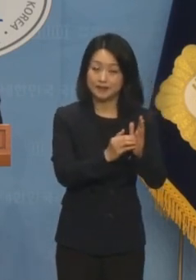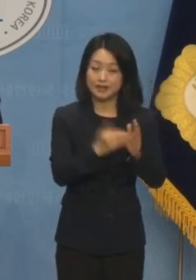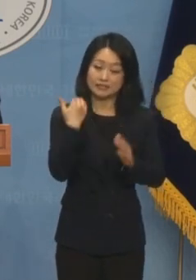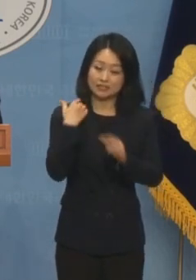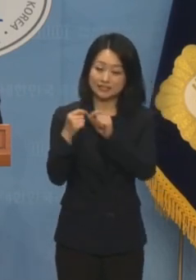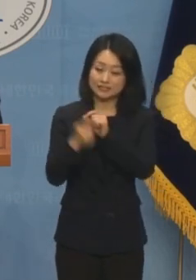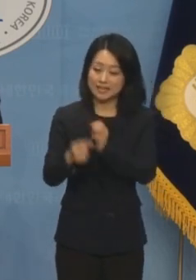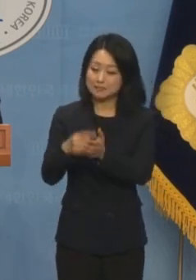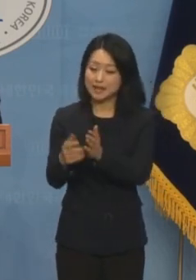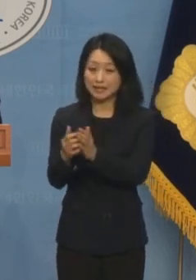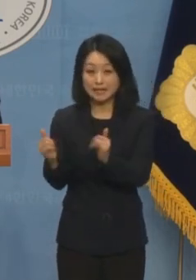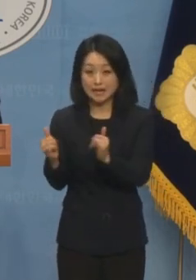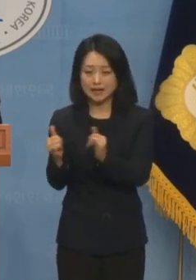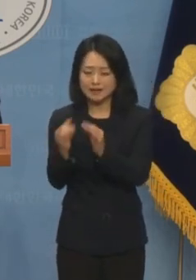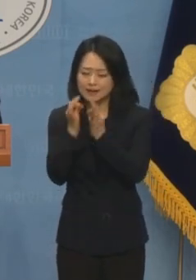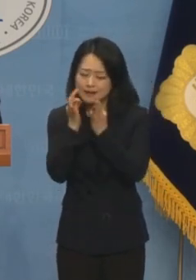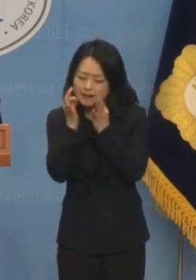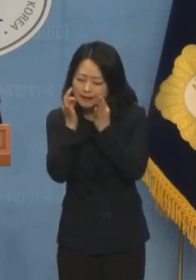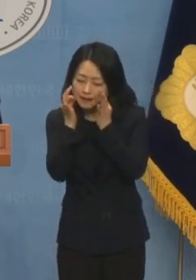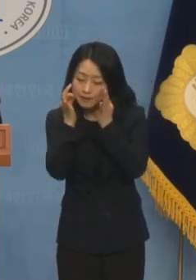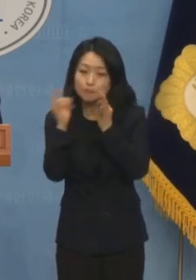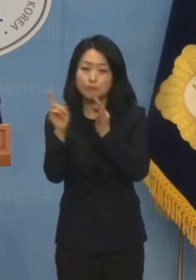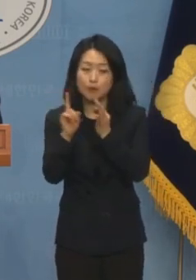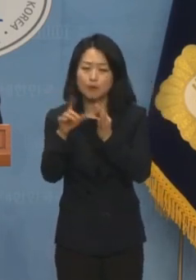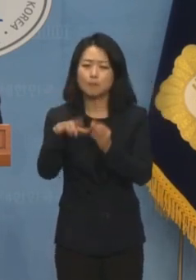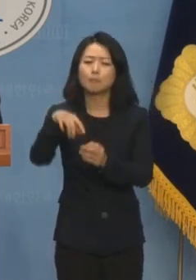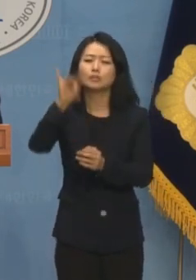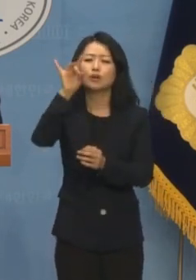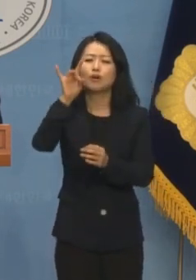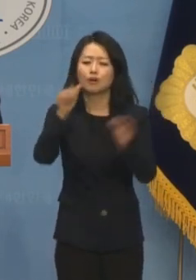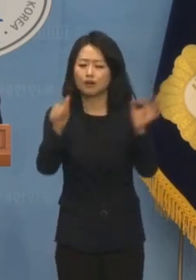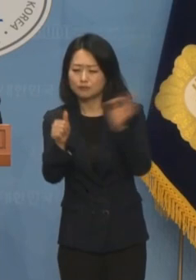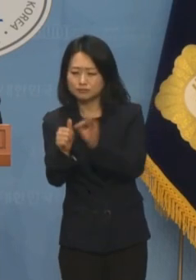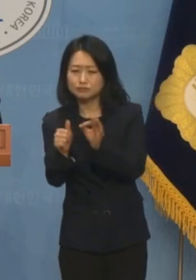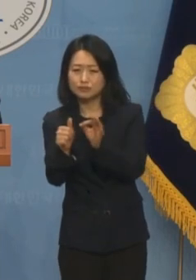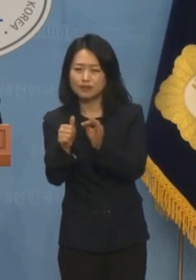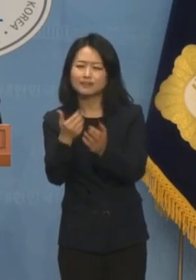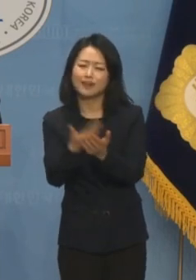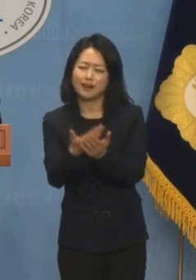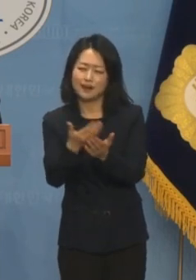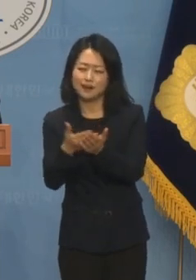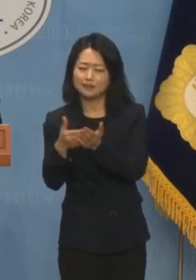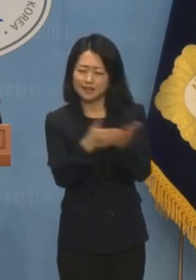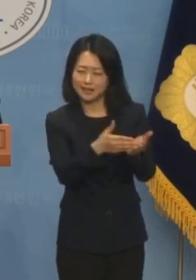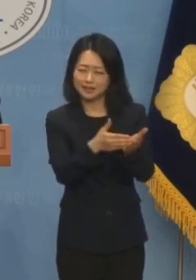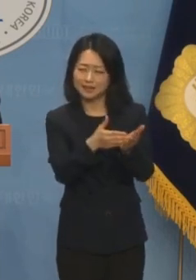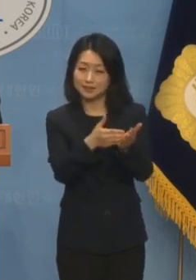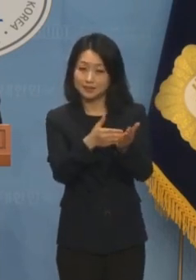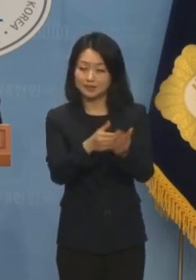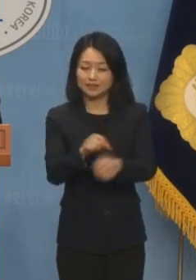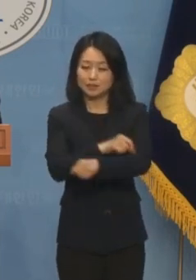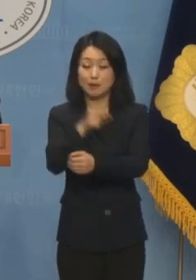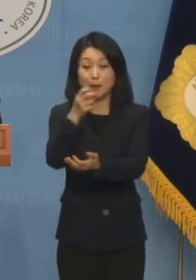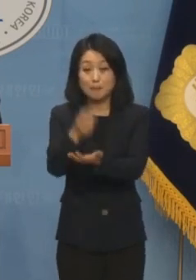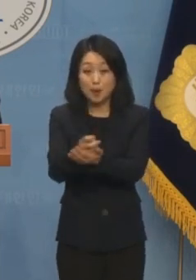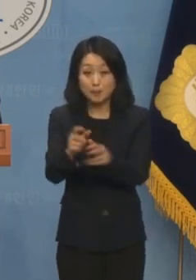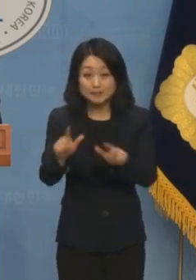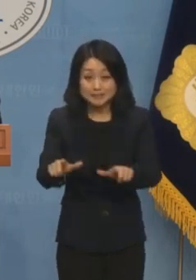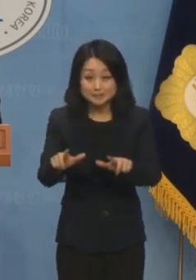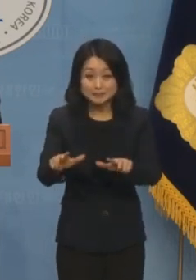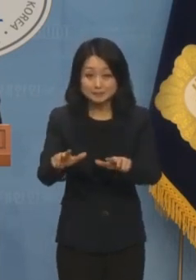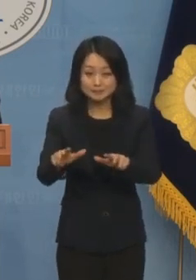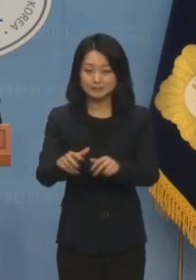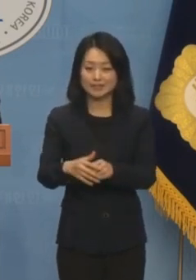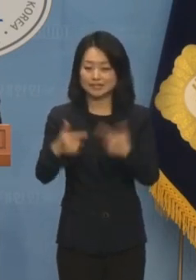전세 사기 피해자들이 간절히 원하는 선구제 후 구상의 전세 사기 특별법 개정안은 현재 소관